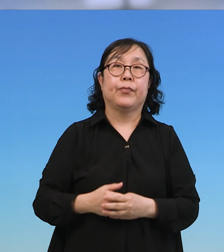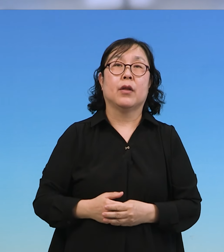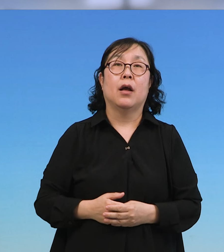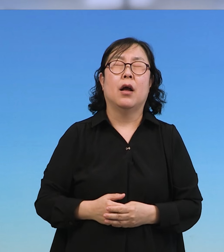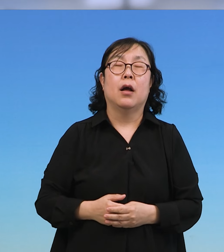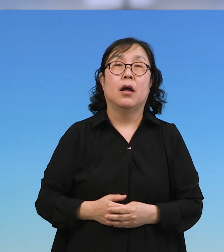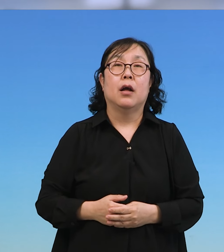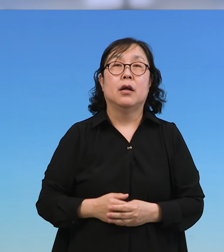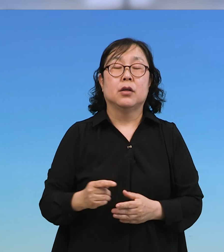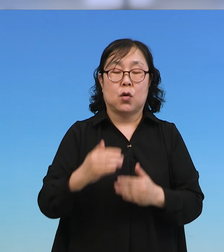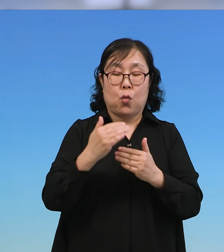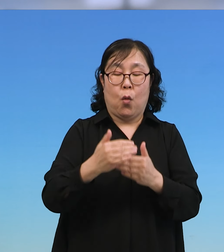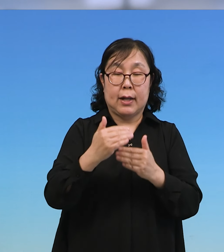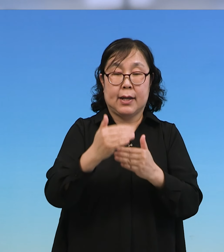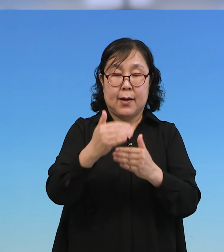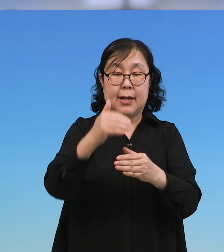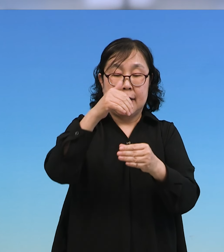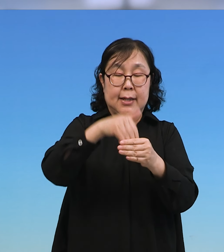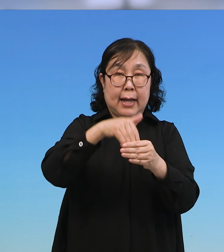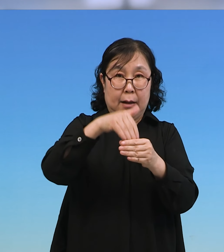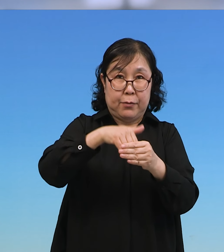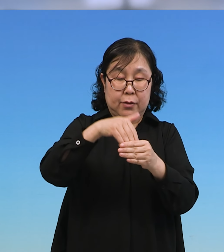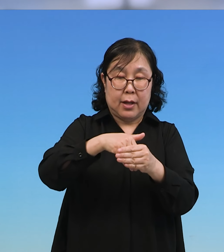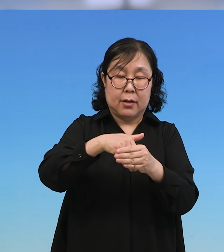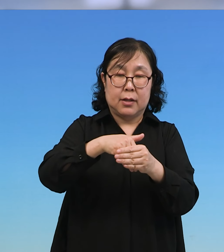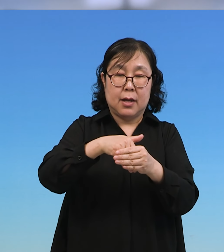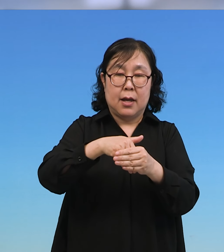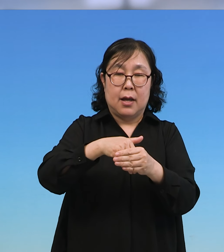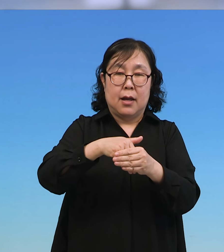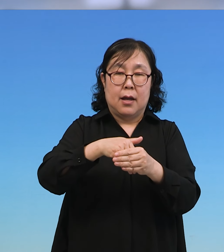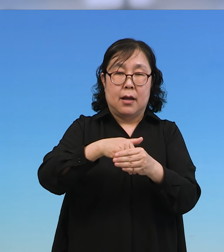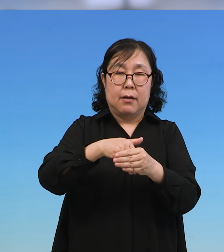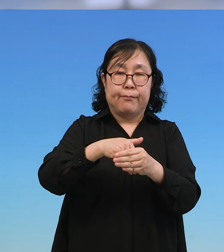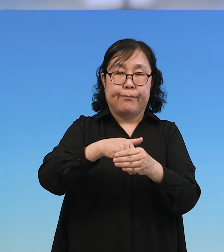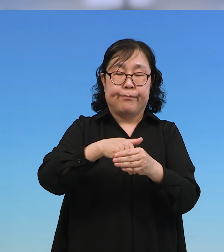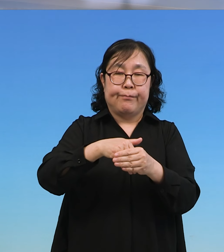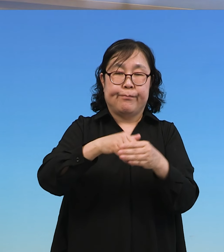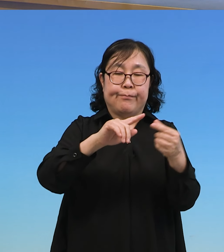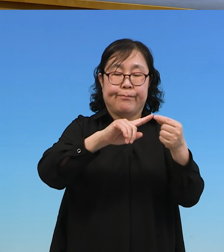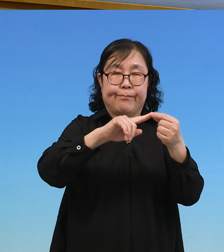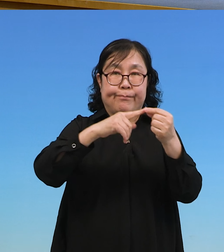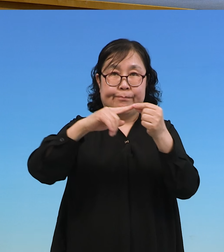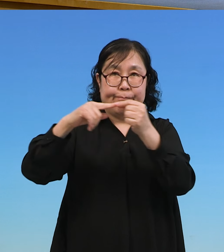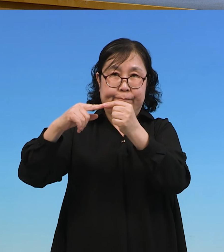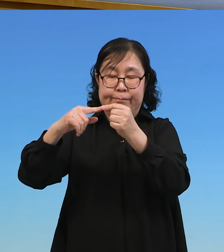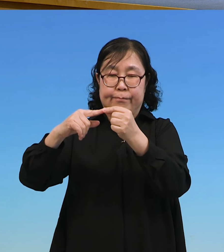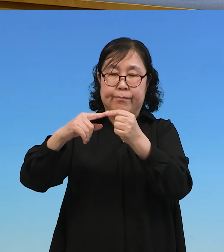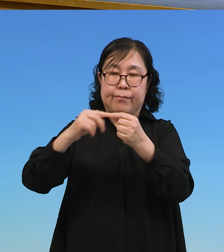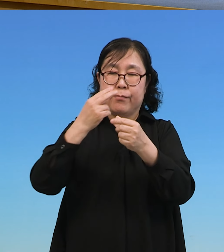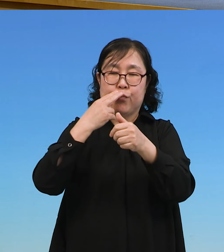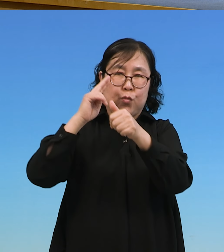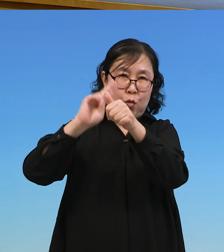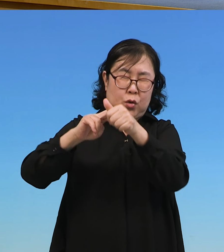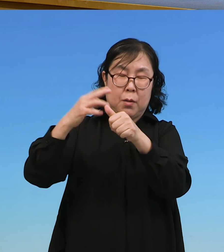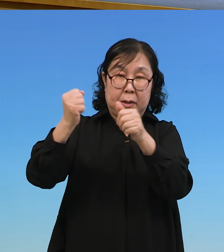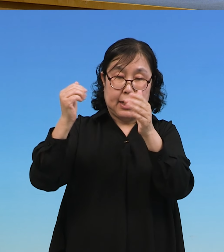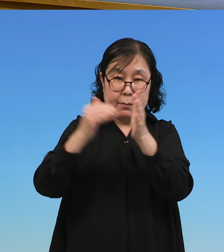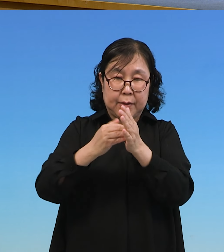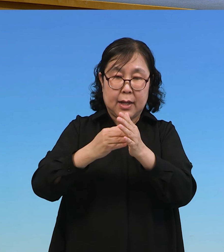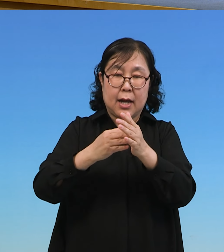구절에서 굉장히 마음에 도전이 되는 한 부분을 찾았는데요, 사무엘상 25장 1절입니다. 사무엘이